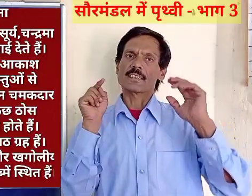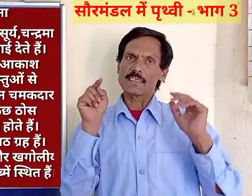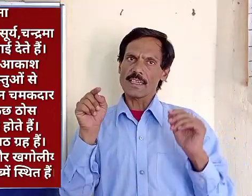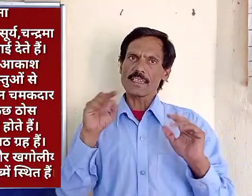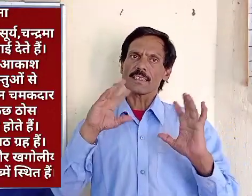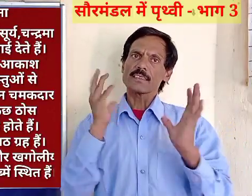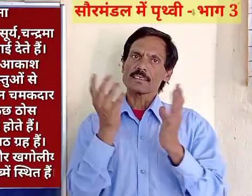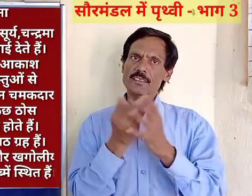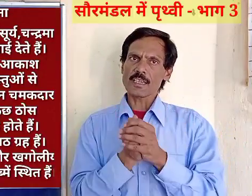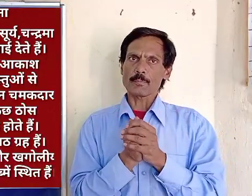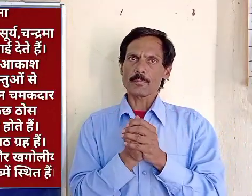यह सब